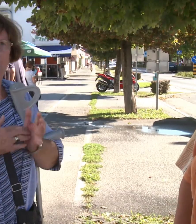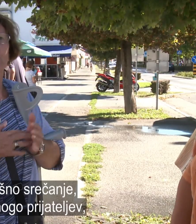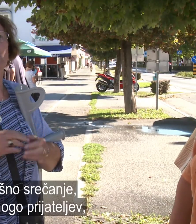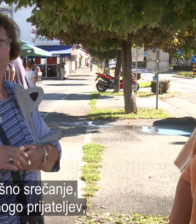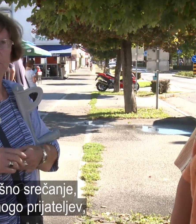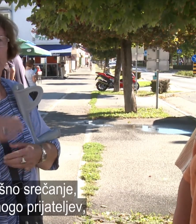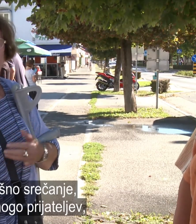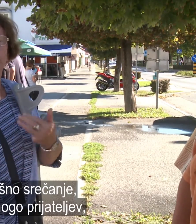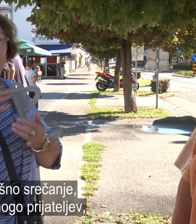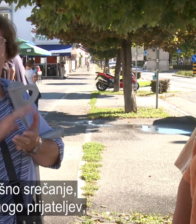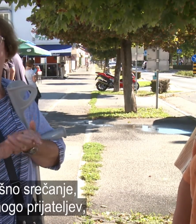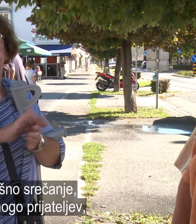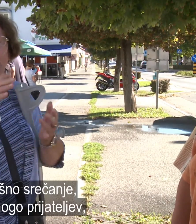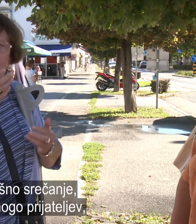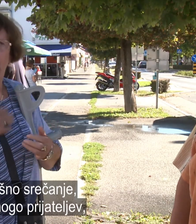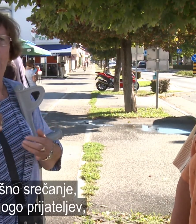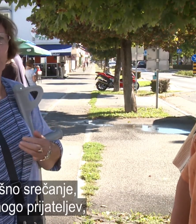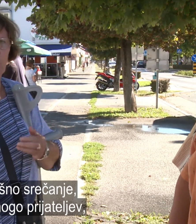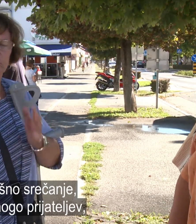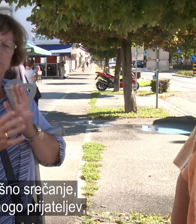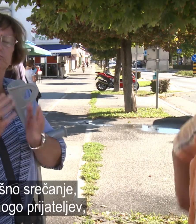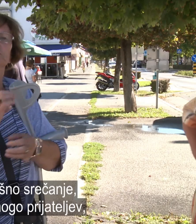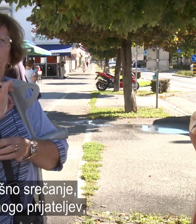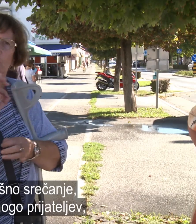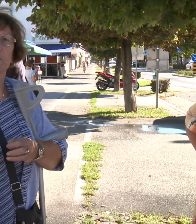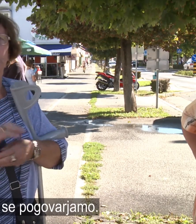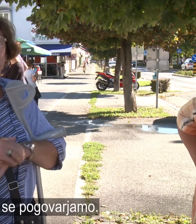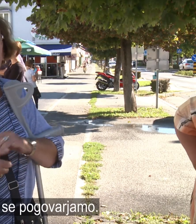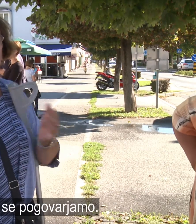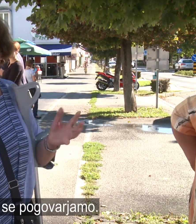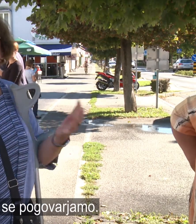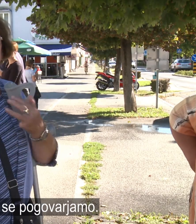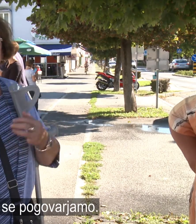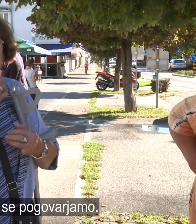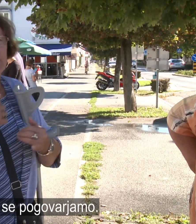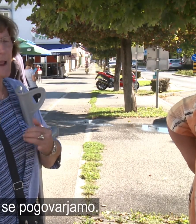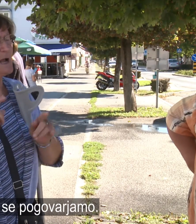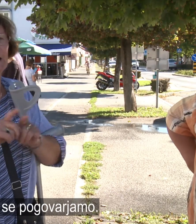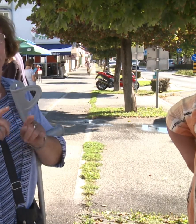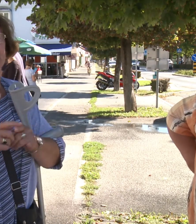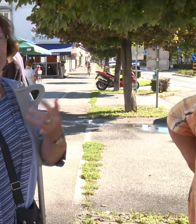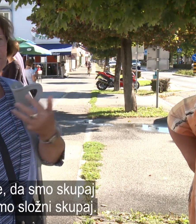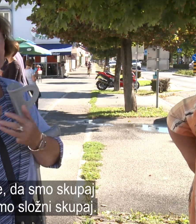Stopnica je 2 evra, ali mislim, da stečka je 2 evra, to pa smo si končali,